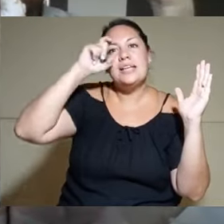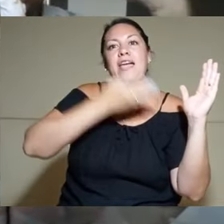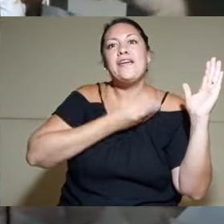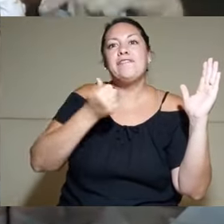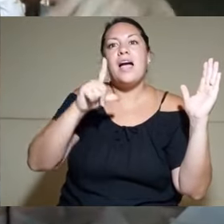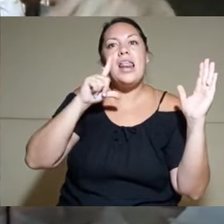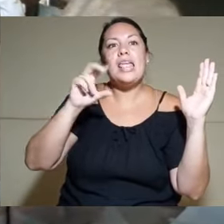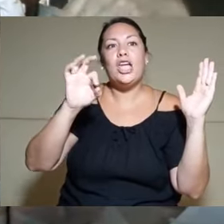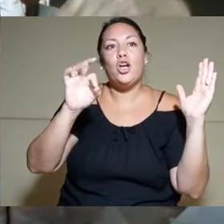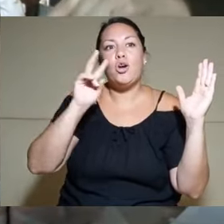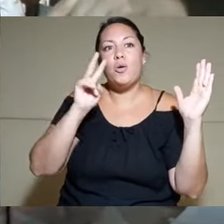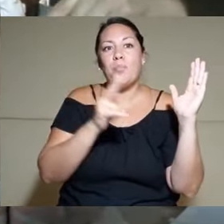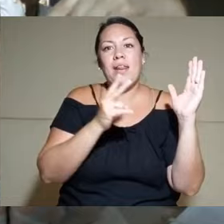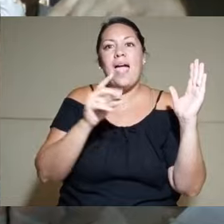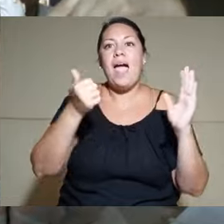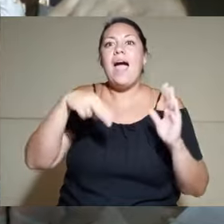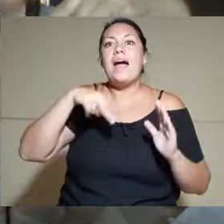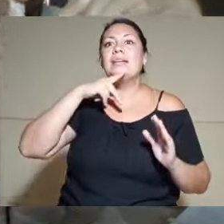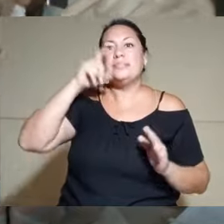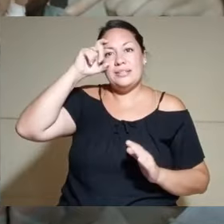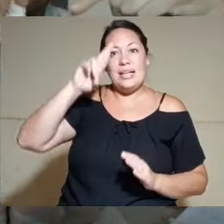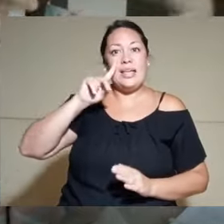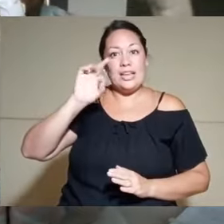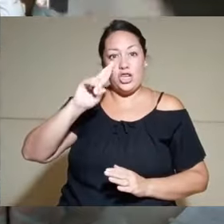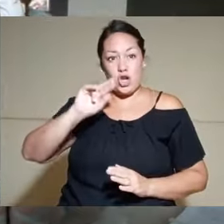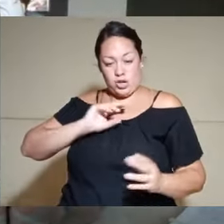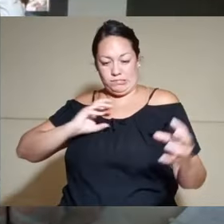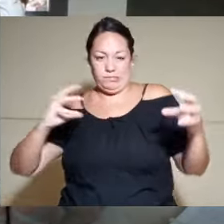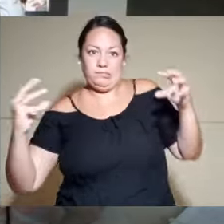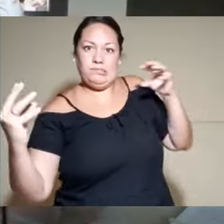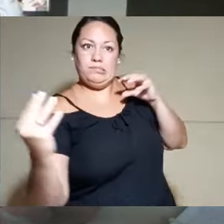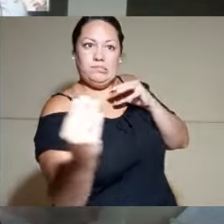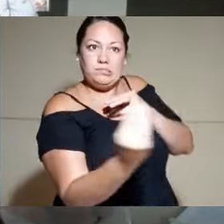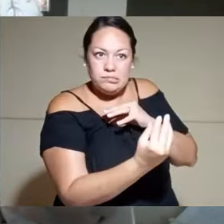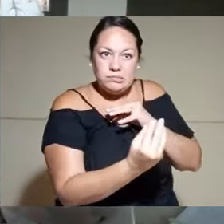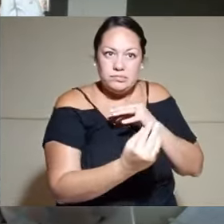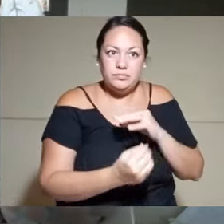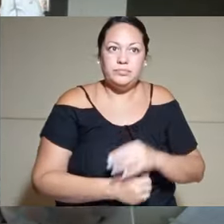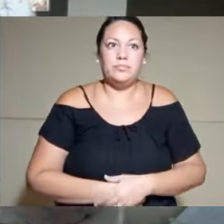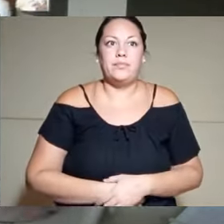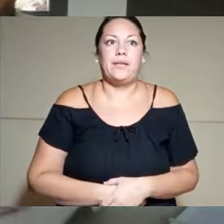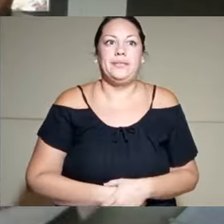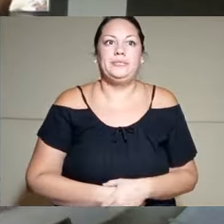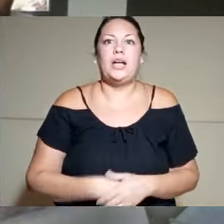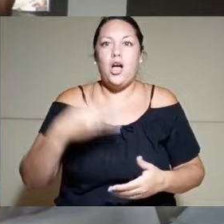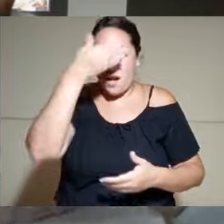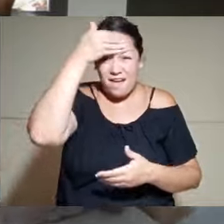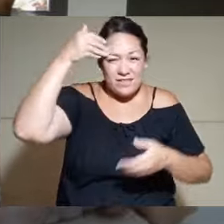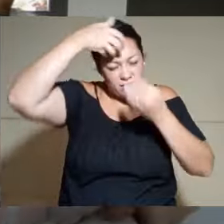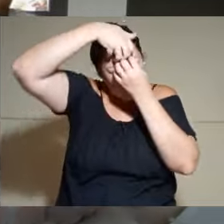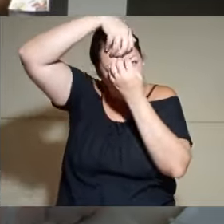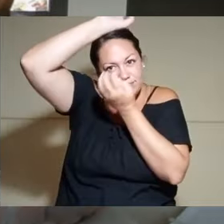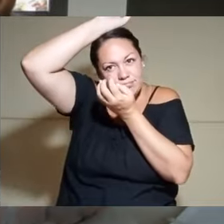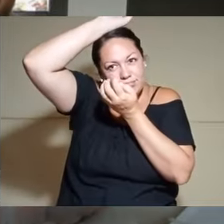que este es el tronco encefálico. Vamos a dar vuelta. Yo me voy a la parte anterior, vamos a dar vuelta, ¿no es